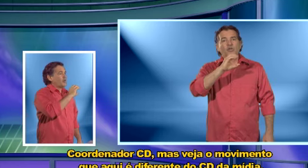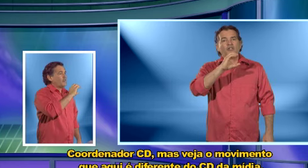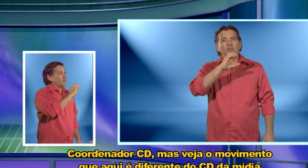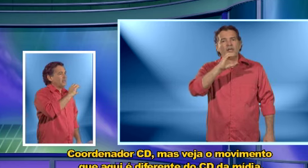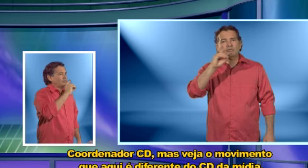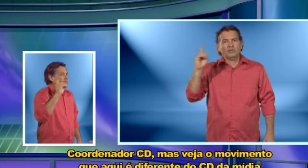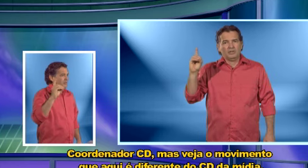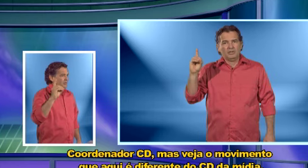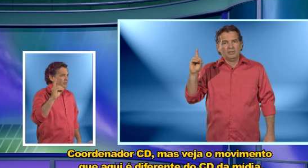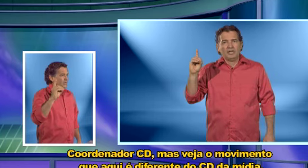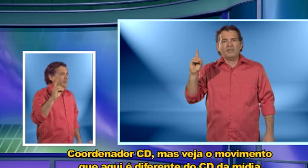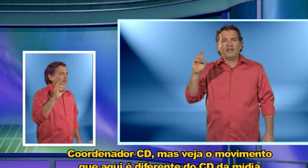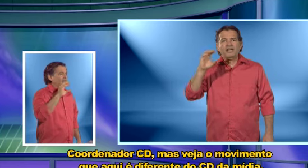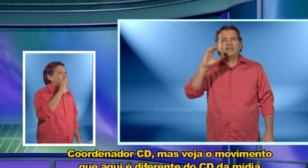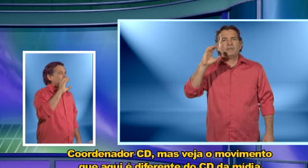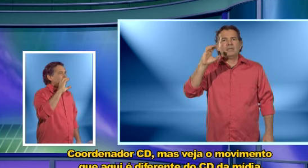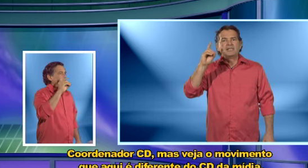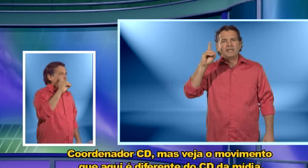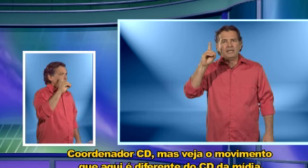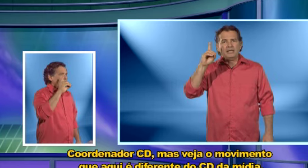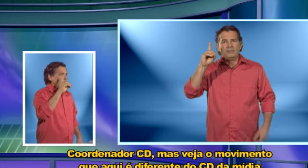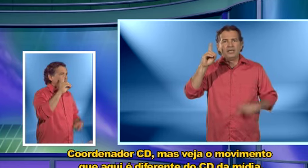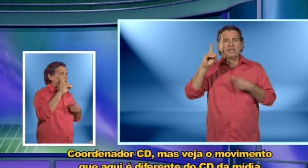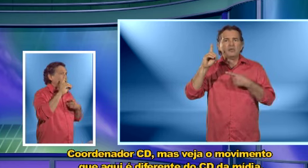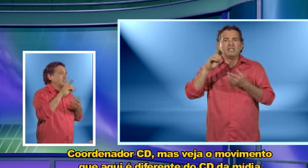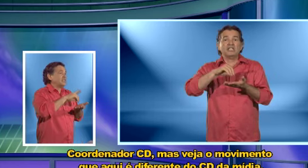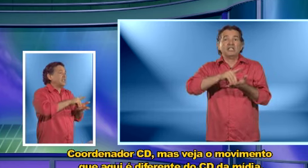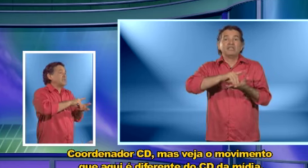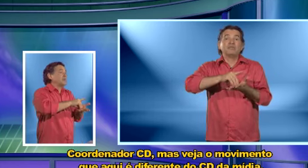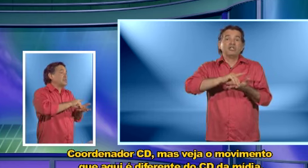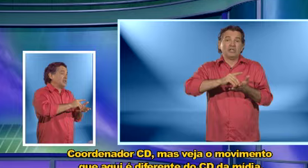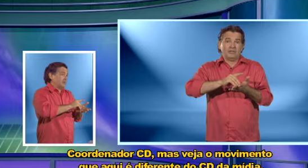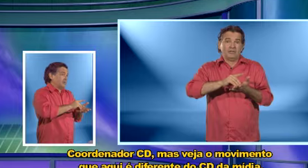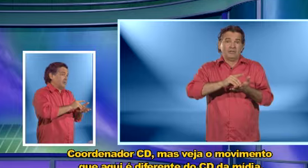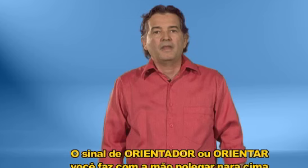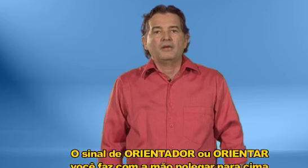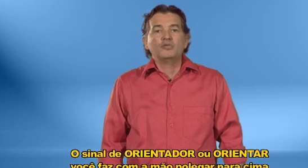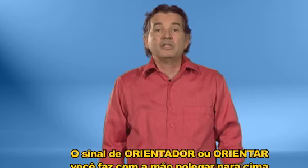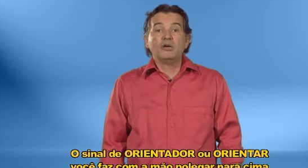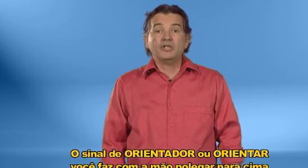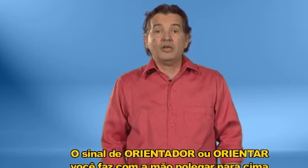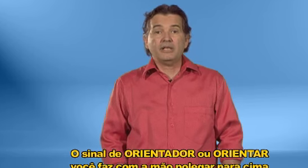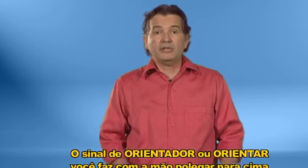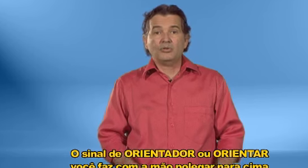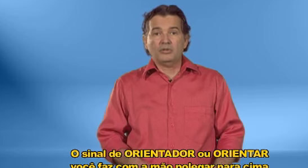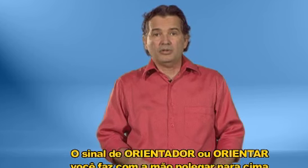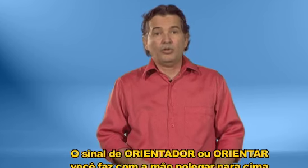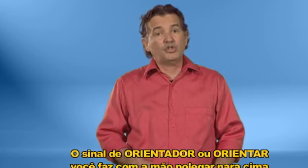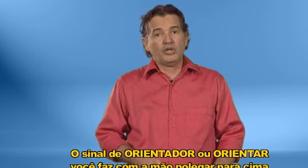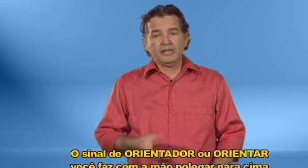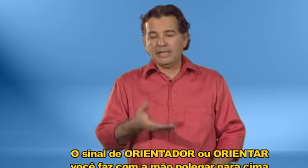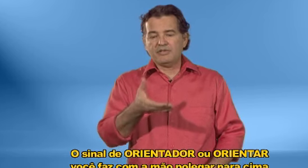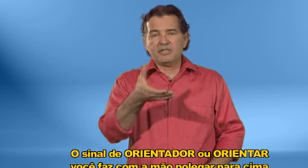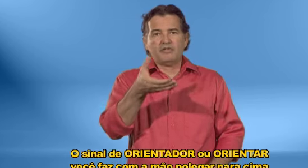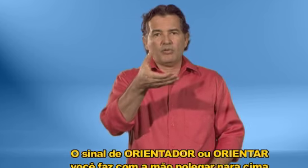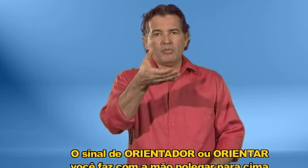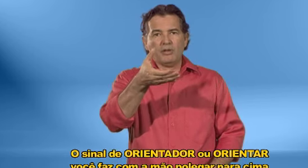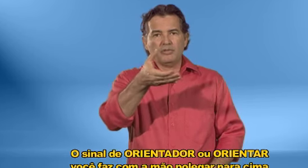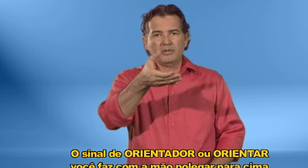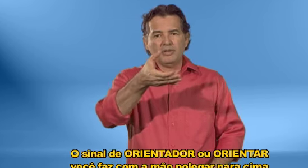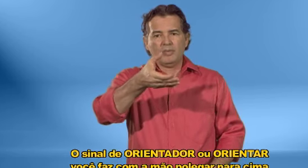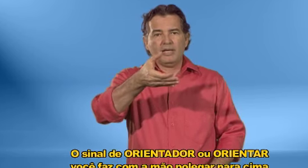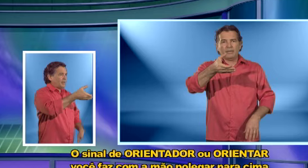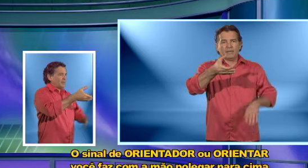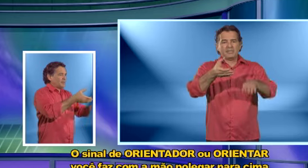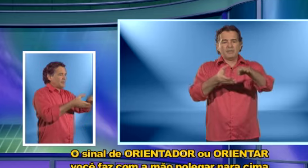mas veja o movimento, é diferente de apenas CD, porque aqui é o CD da mídia. O sinal de orientador, ou de orientar, você vai com a